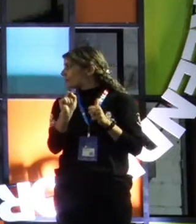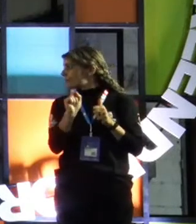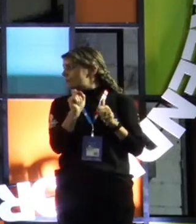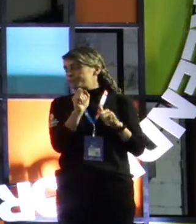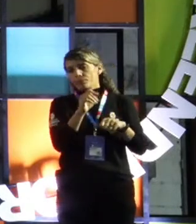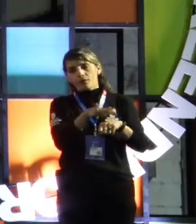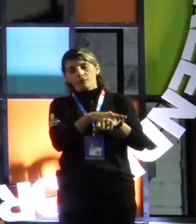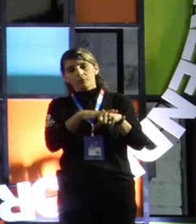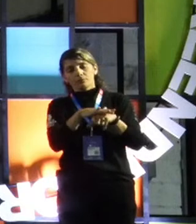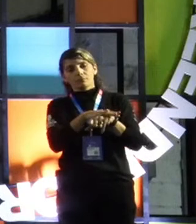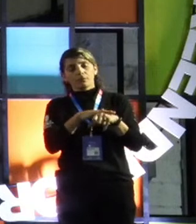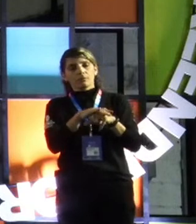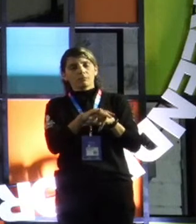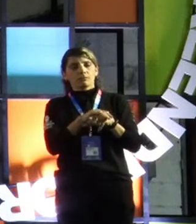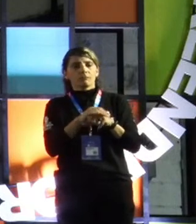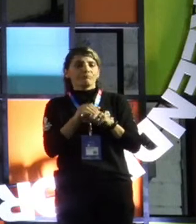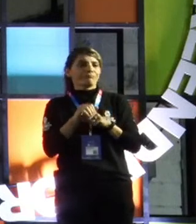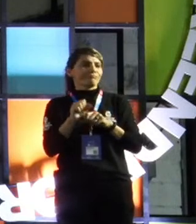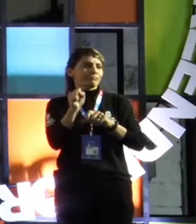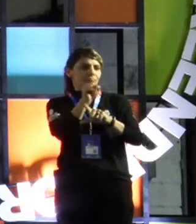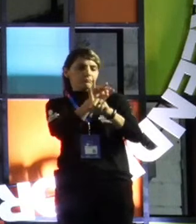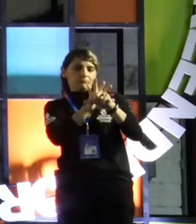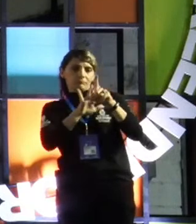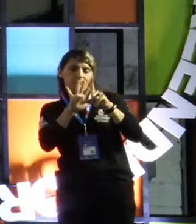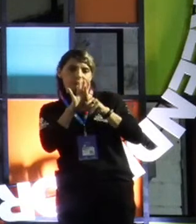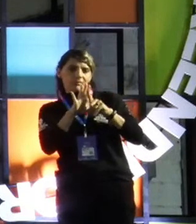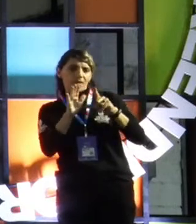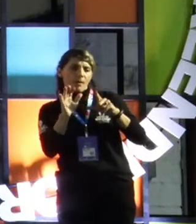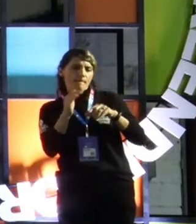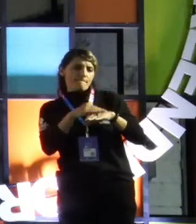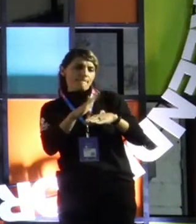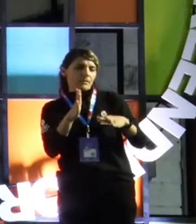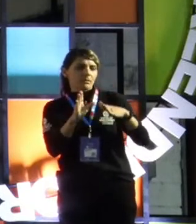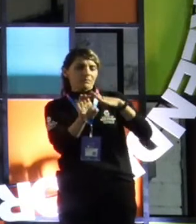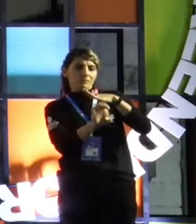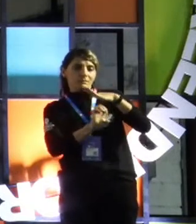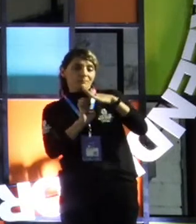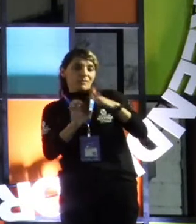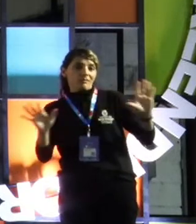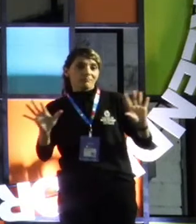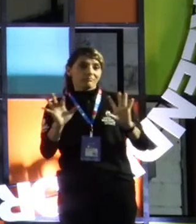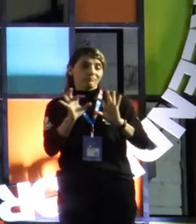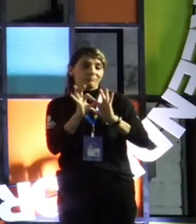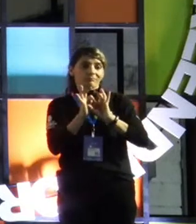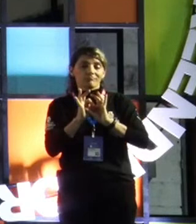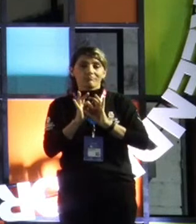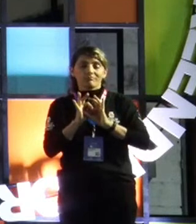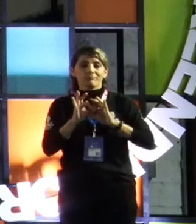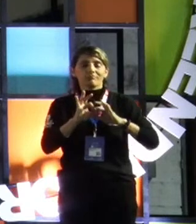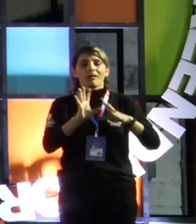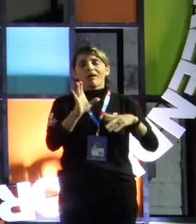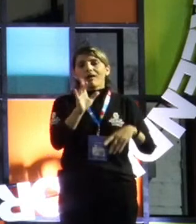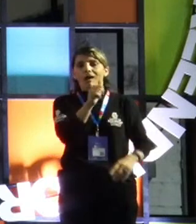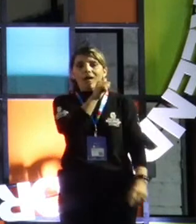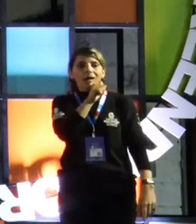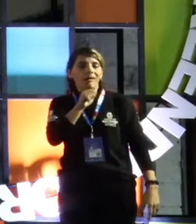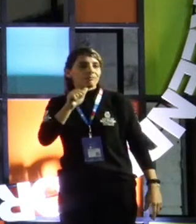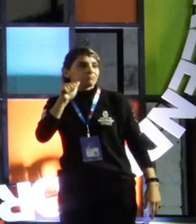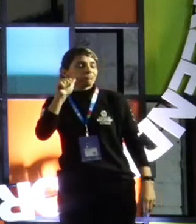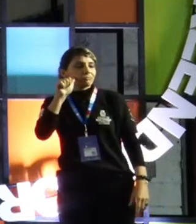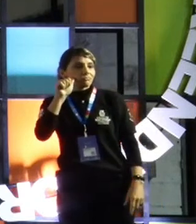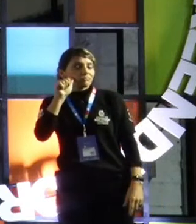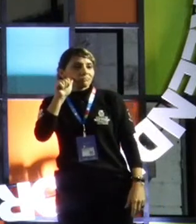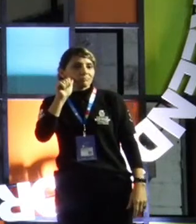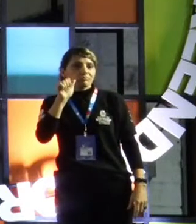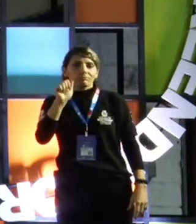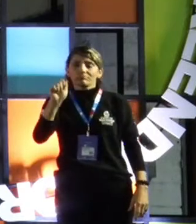de afiliação. A maioria das empresas tem programa de afiliados. Você vai na Amazon, a Amazon tem. AliExpress tem,